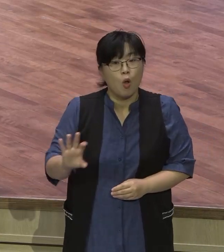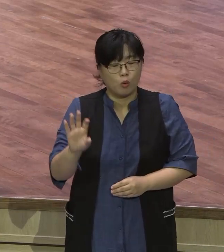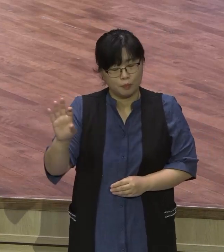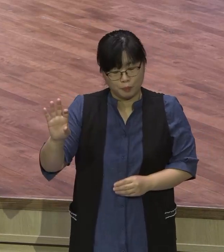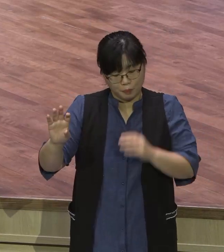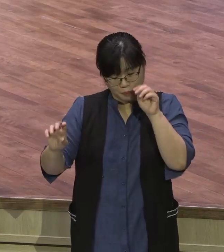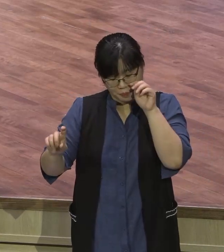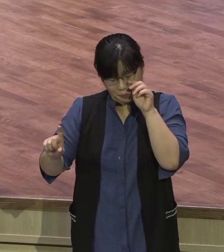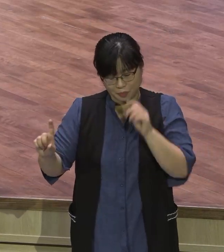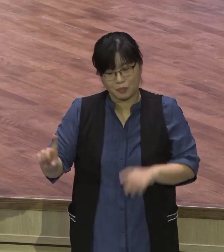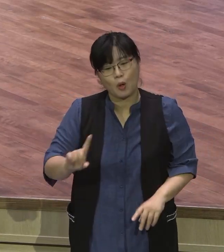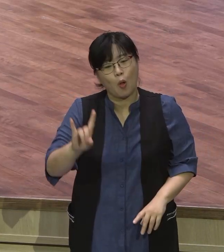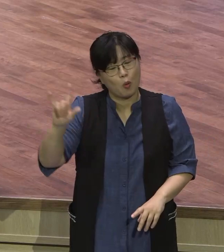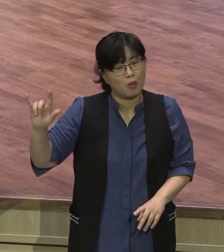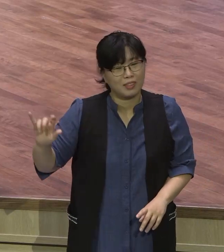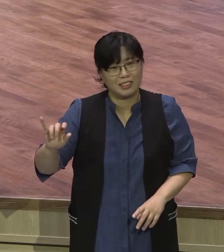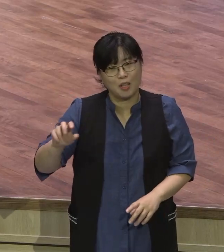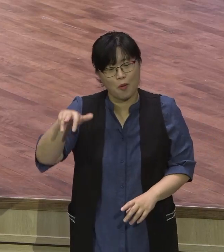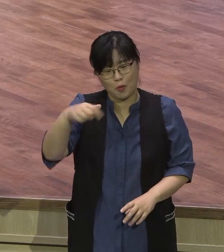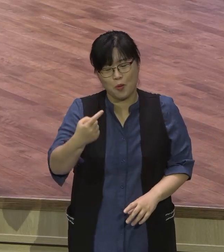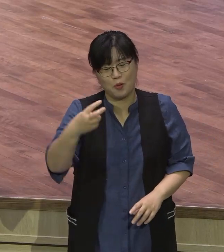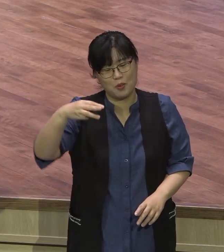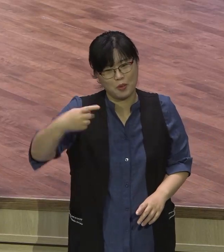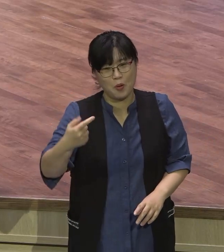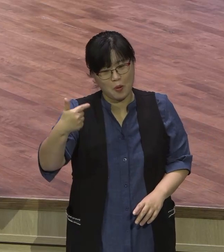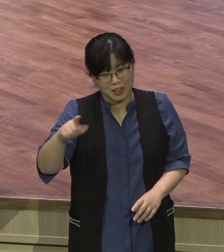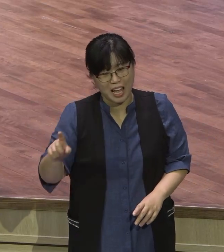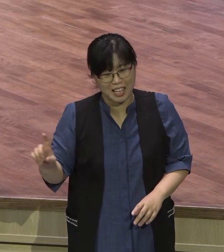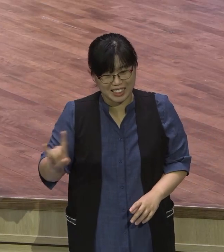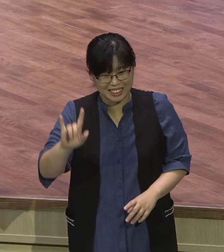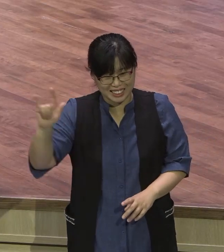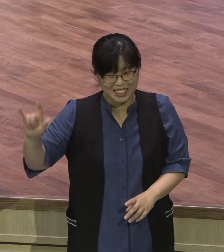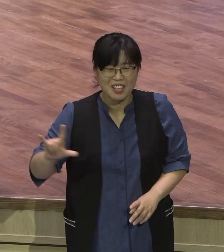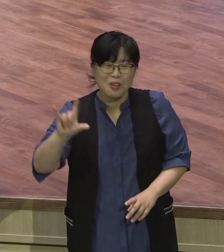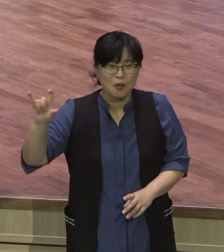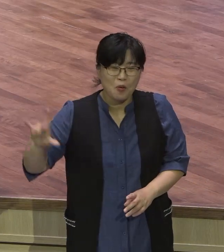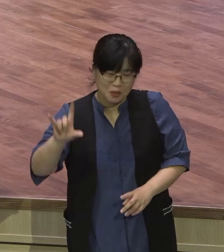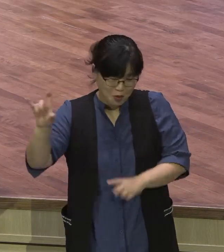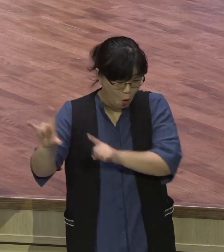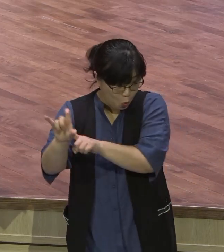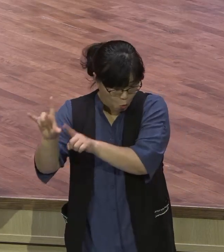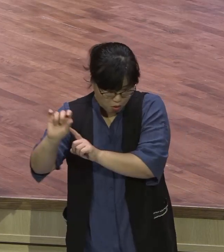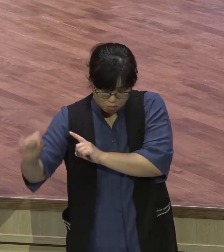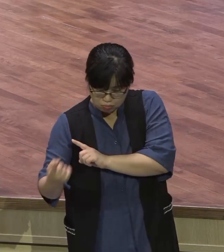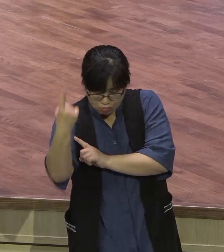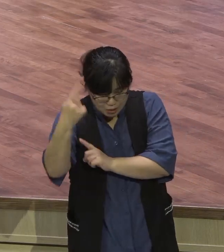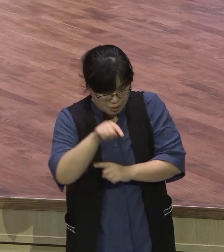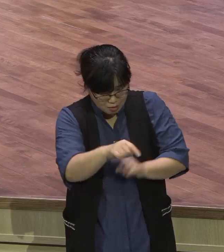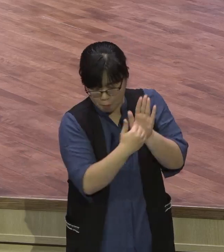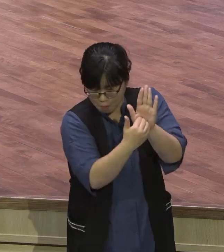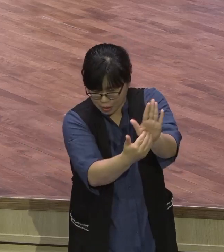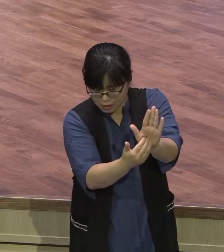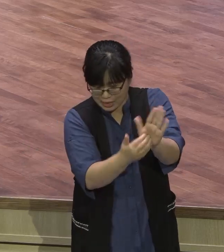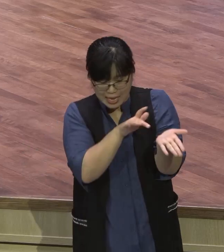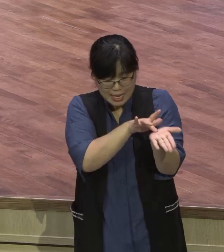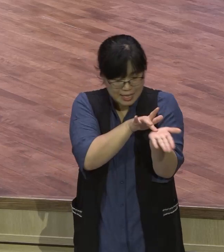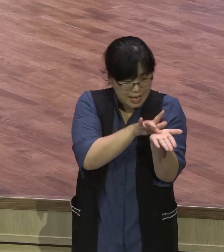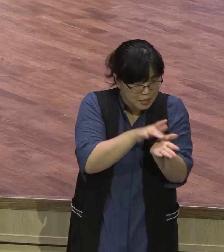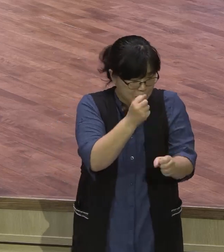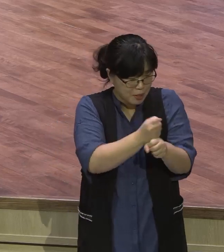테스트 이거 지금 엄청난 위험한 거라고 위험한 것들이 지금 지금 백신이 개발되는 과정을